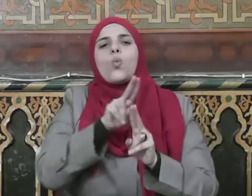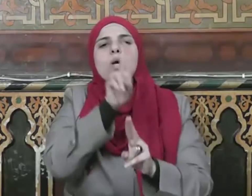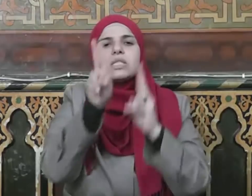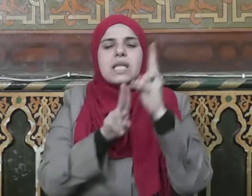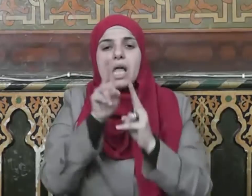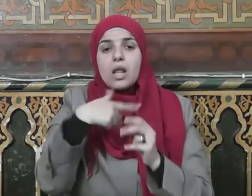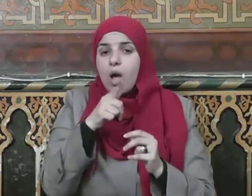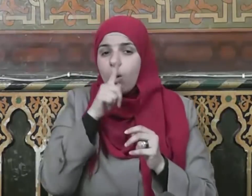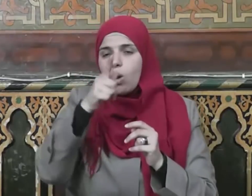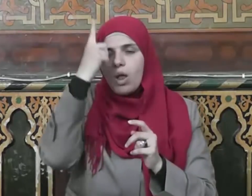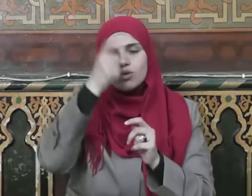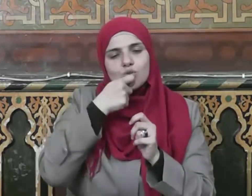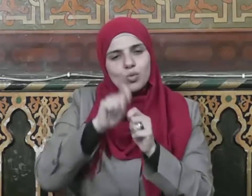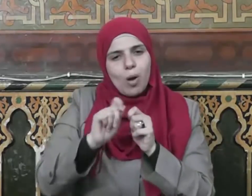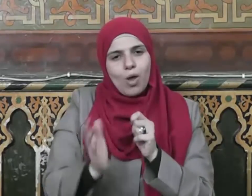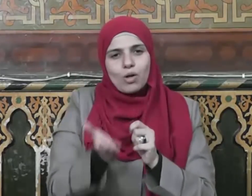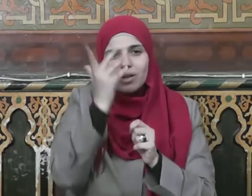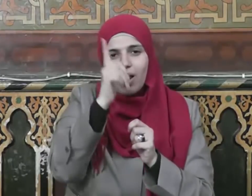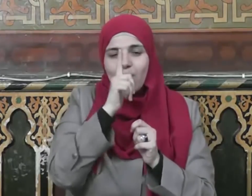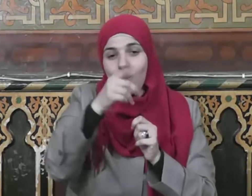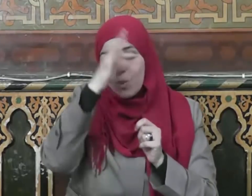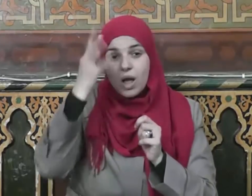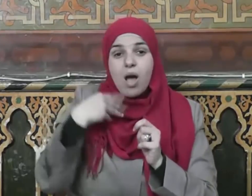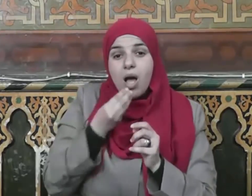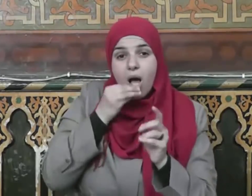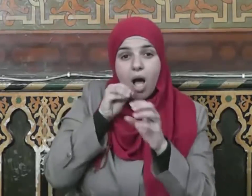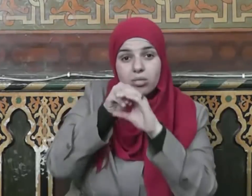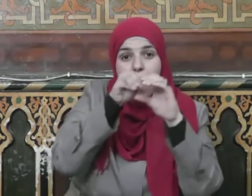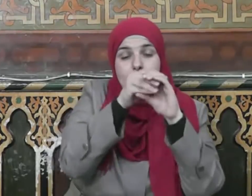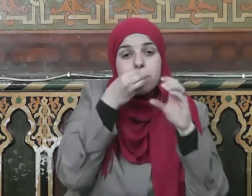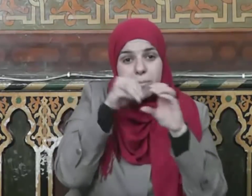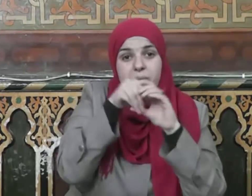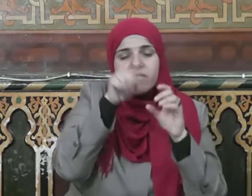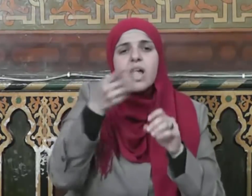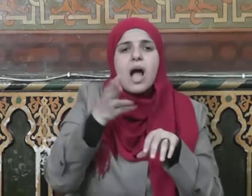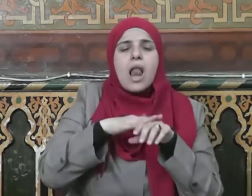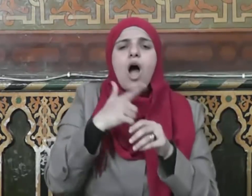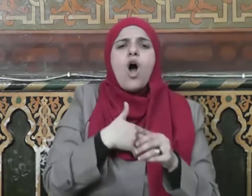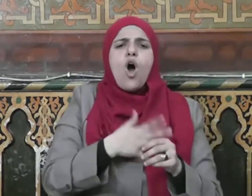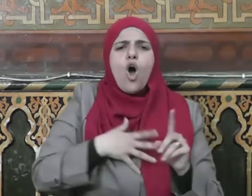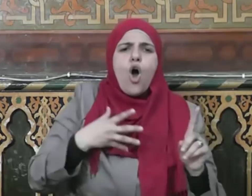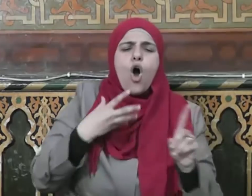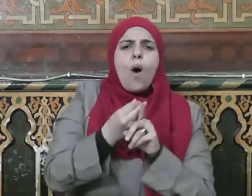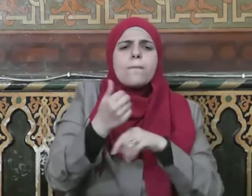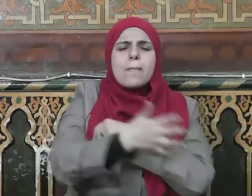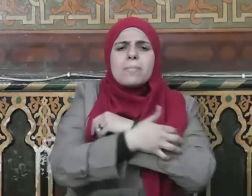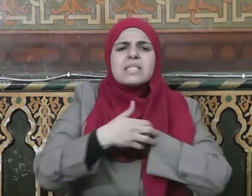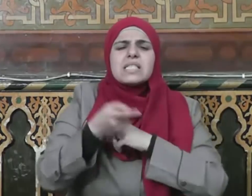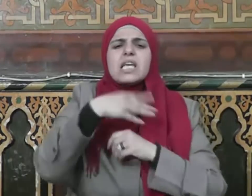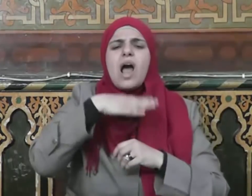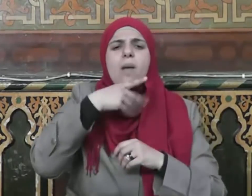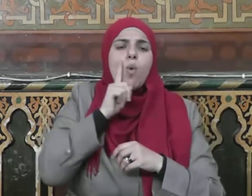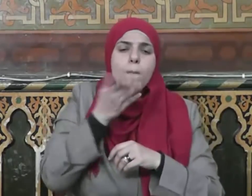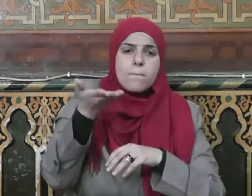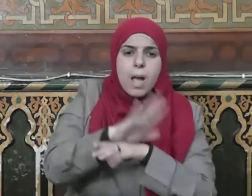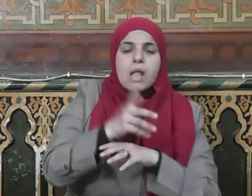ويقول تعالى: ويطعمون الطعام على حبه مسكينا ويتيما وأسيرا،